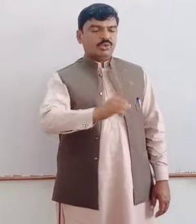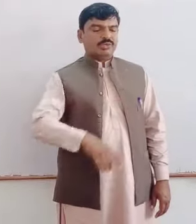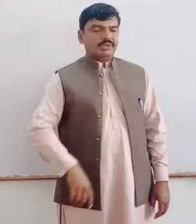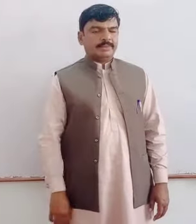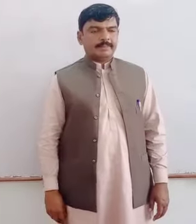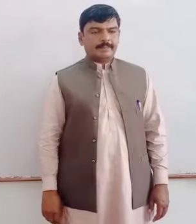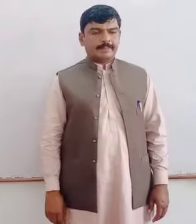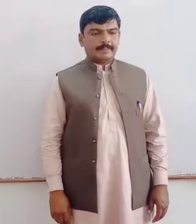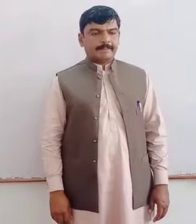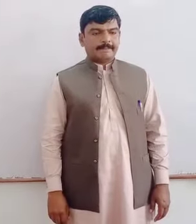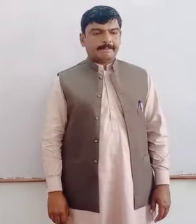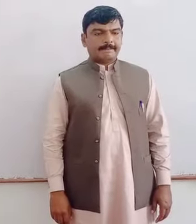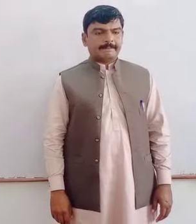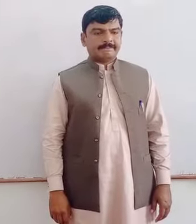मोमिन, मदीना मुनव्वरा,